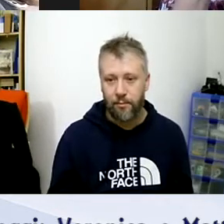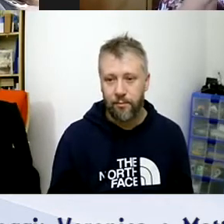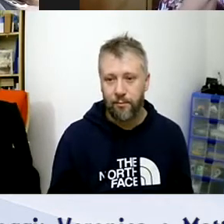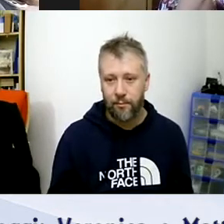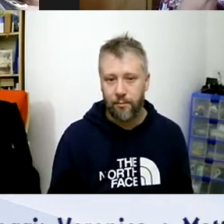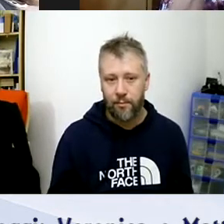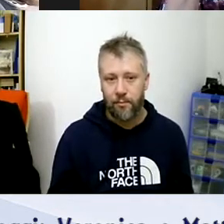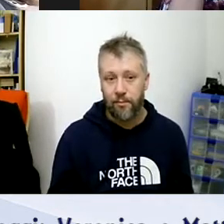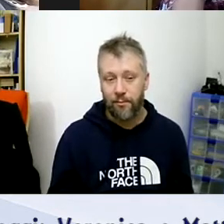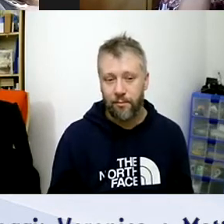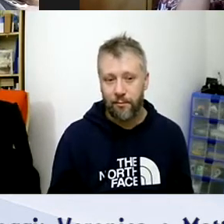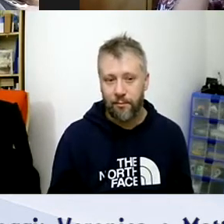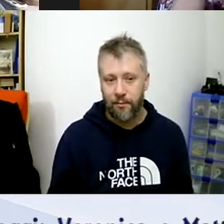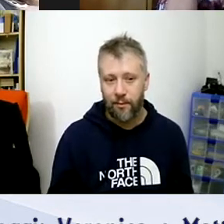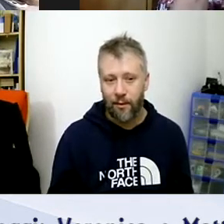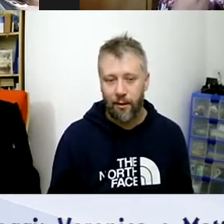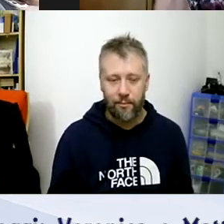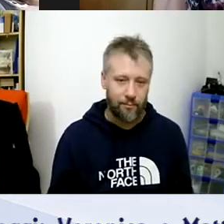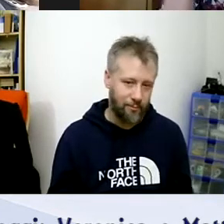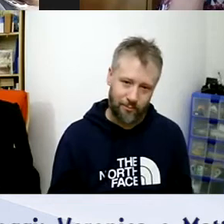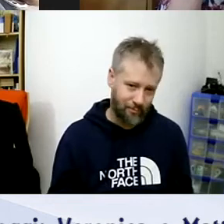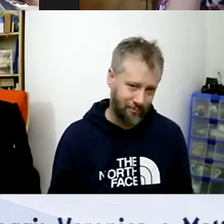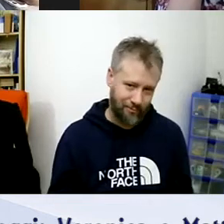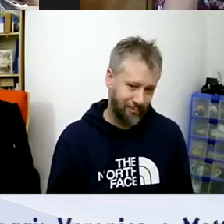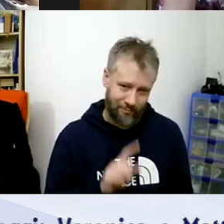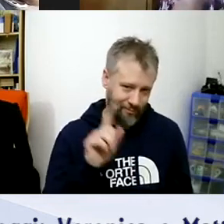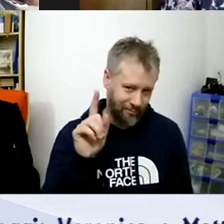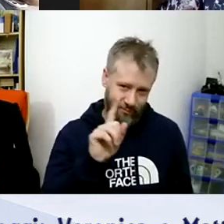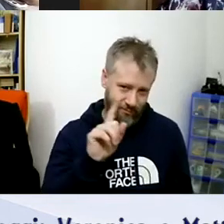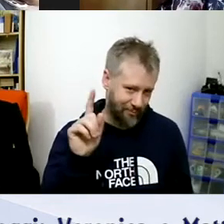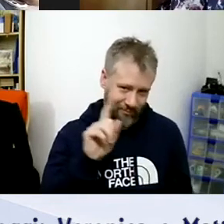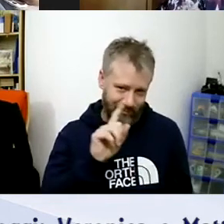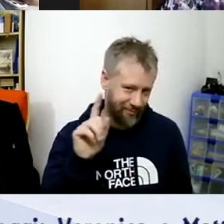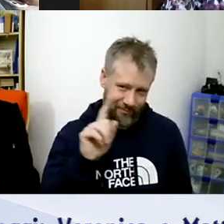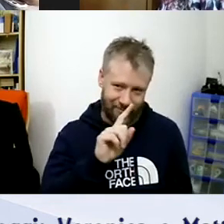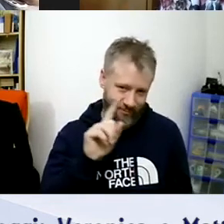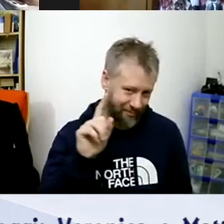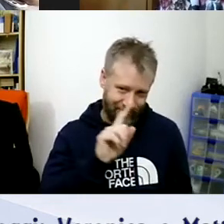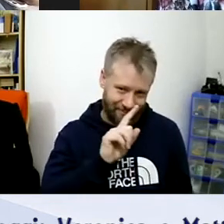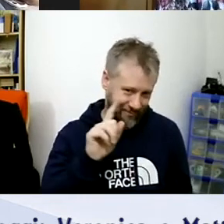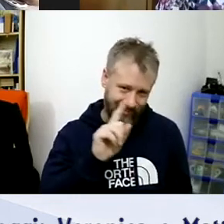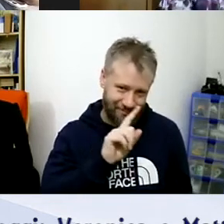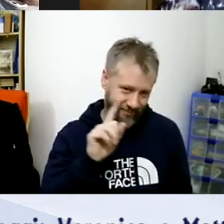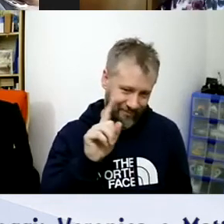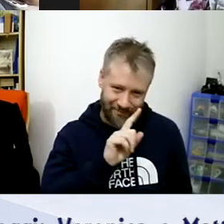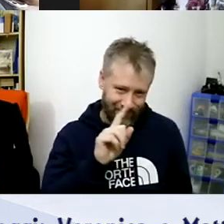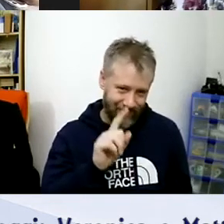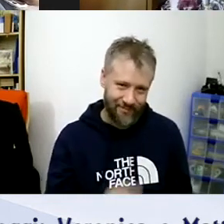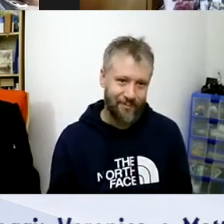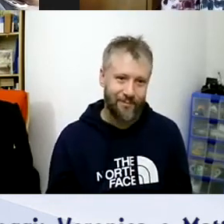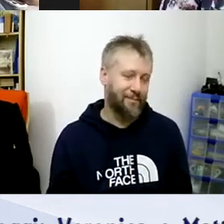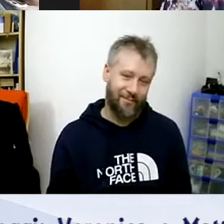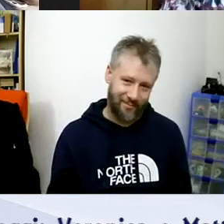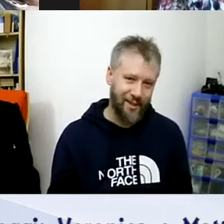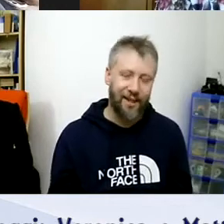quindi non avrebbe problemi durante la notte, diciamo, esatto, di riposare senza emettere rumori molesti. Matteo dice di